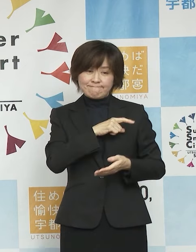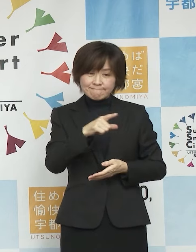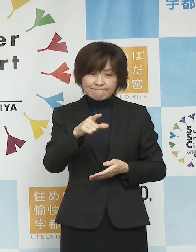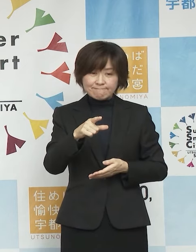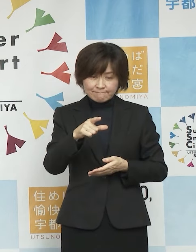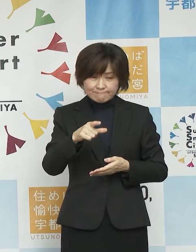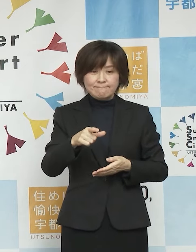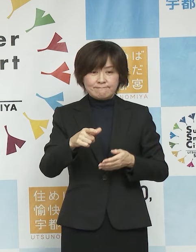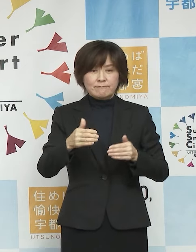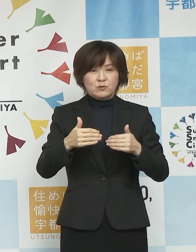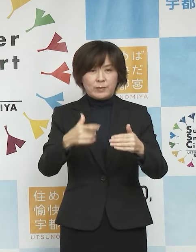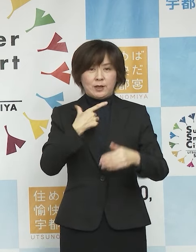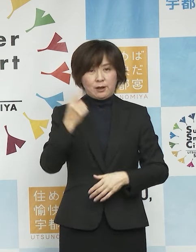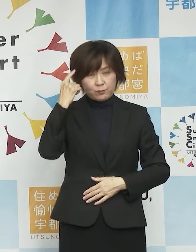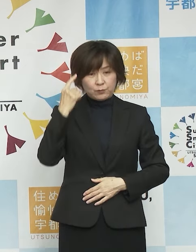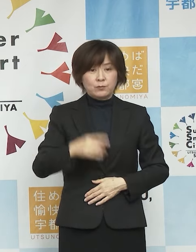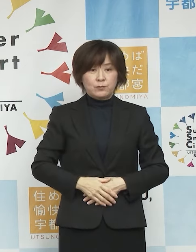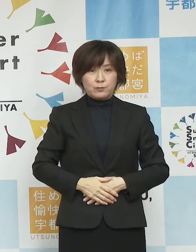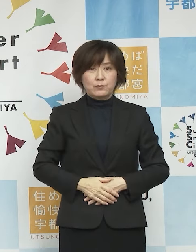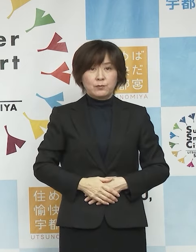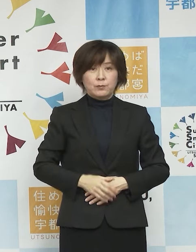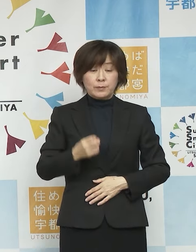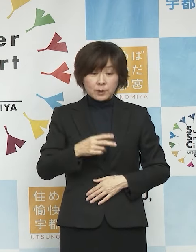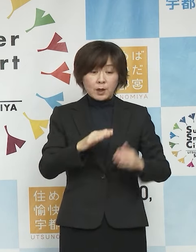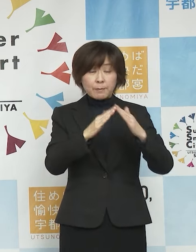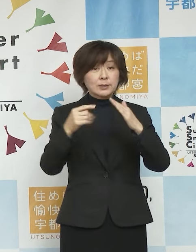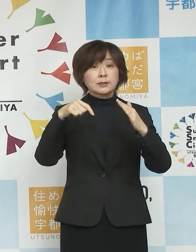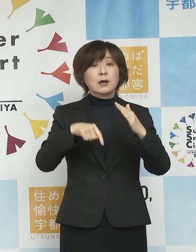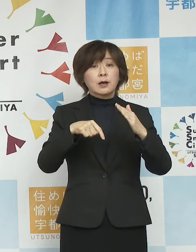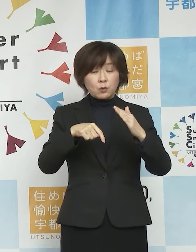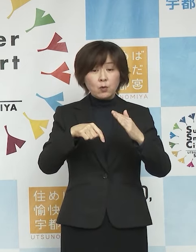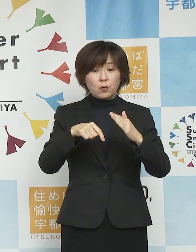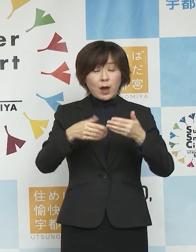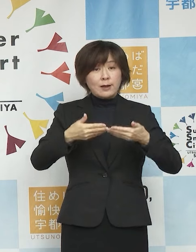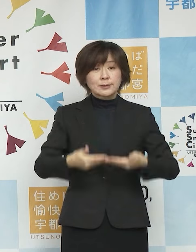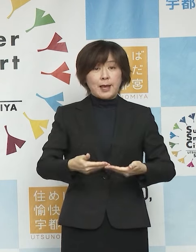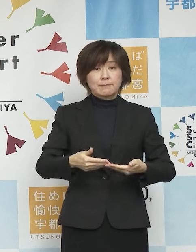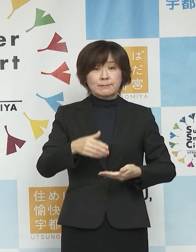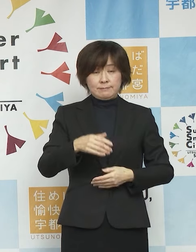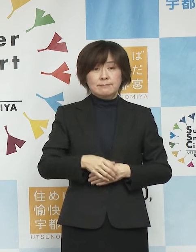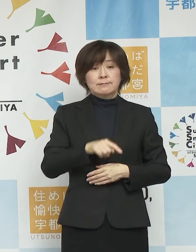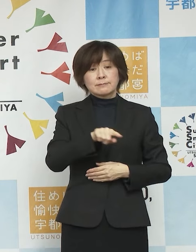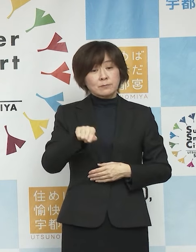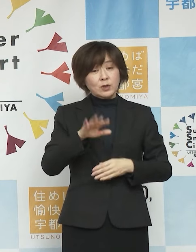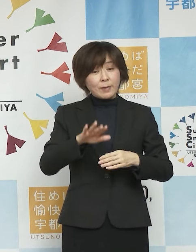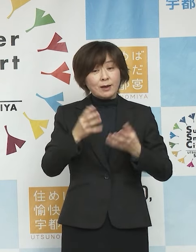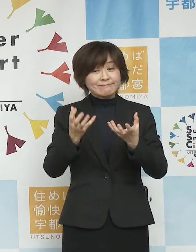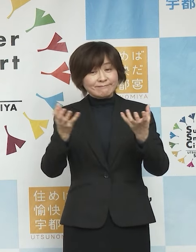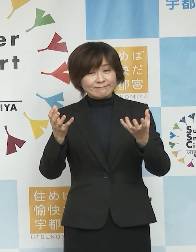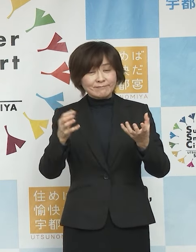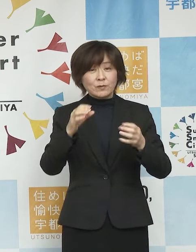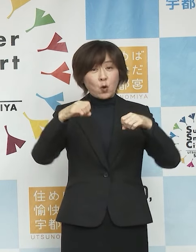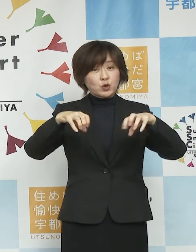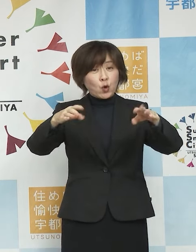に展開をしていきたいと考えています。また街中の治安ということで、だいぶ賑わいを取り戻したオ